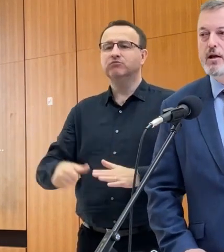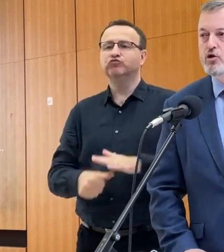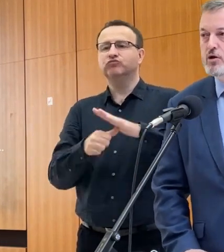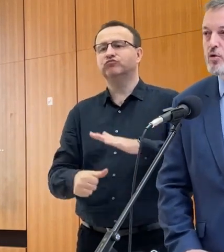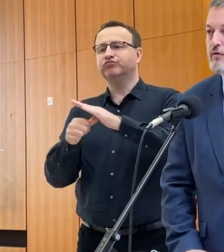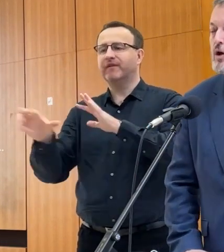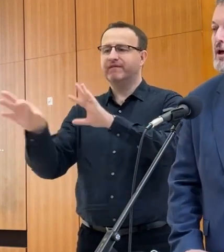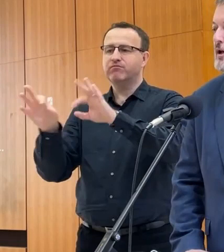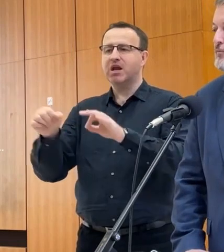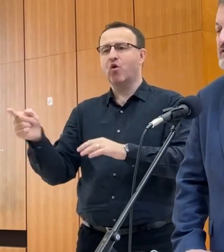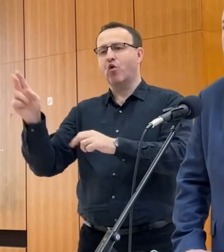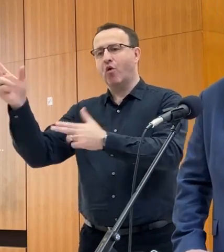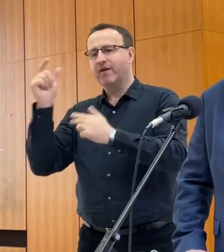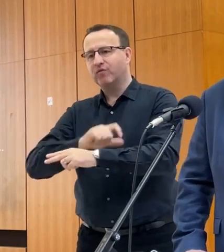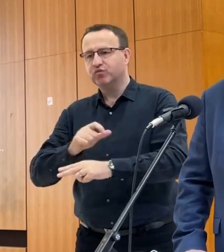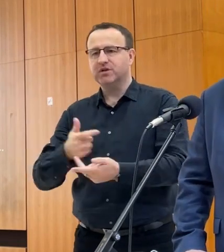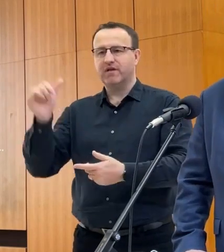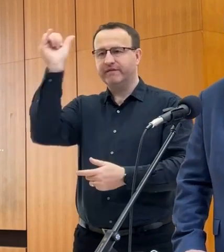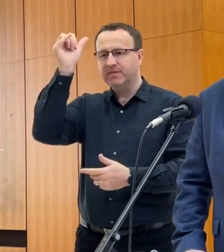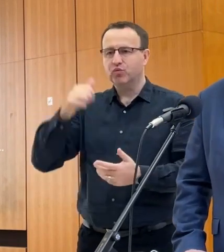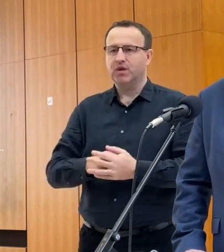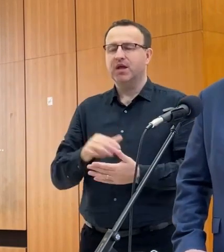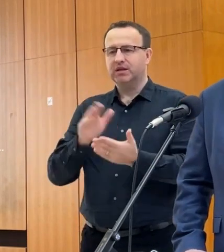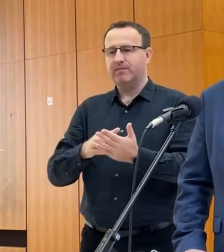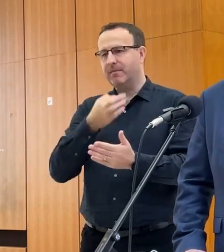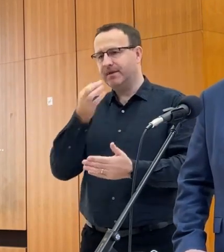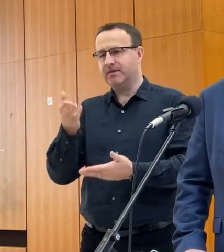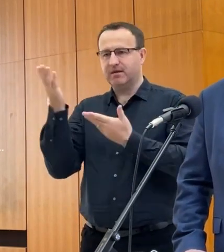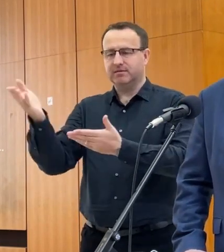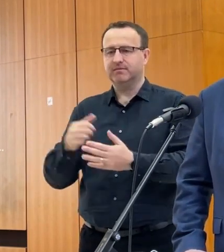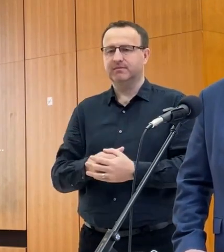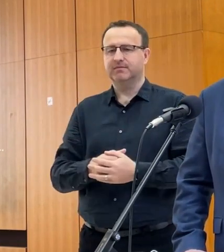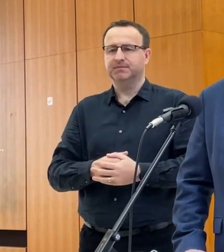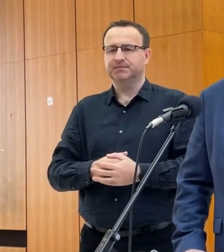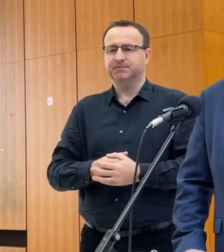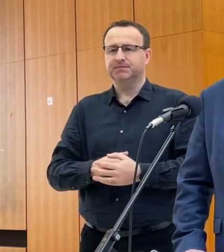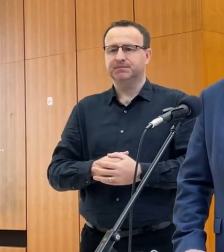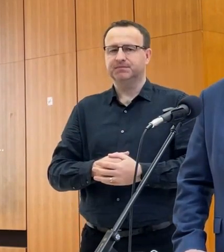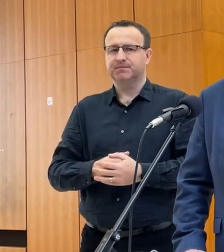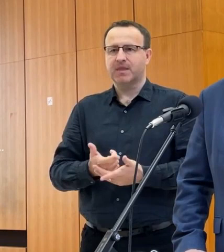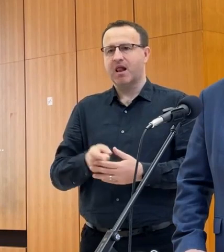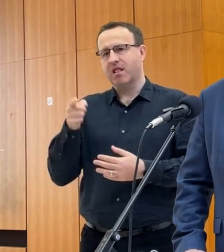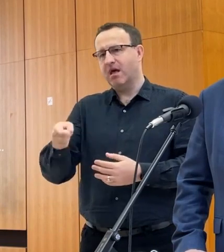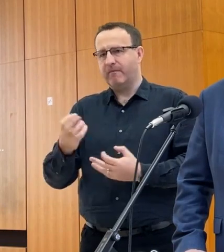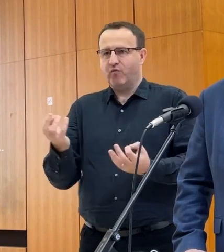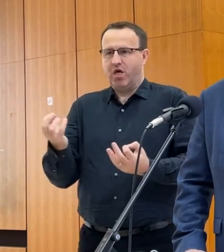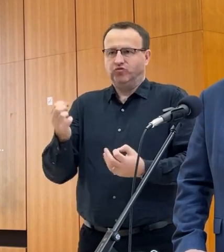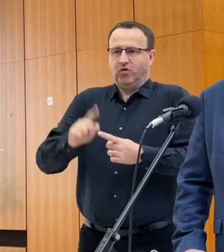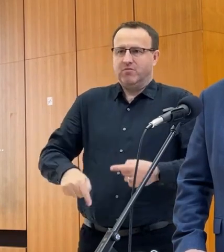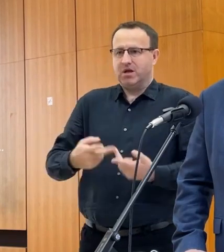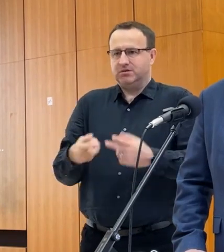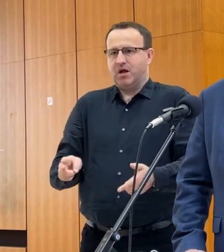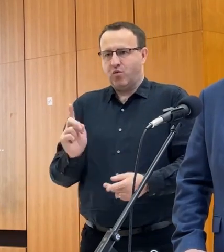vyberie, či ich odvolá alebo vymenuje. Treba sa pýtať jeho. Okay, čiže sa tam ale niečo zlyhalo, keď sa vzdal,